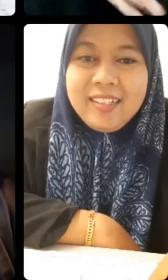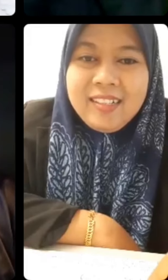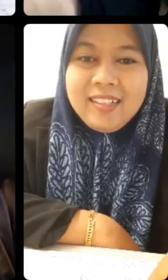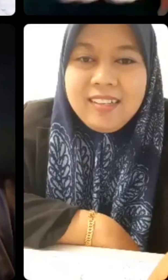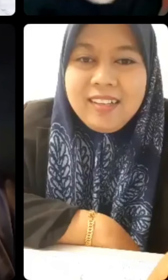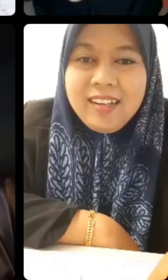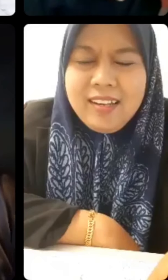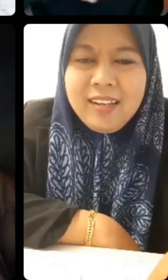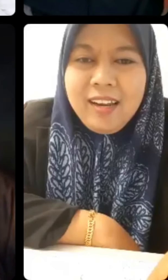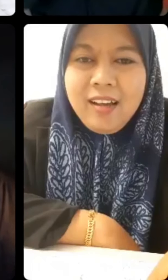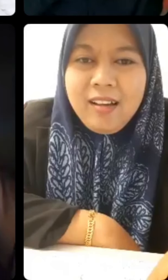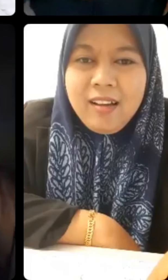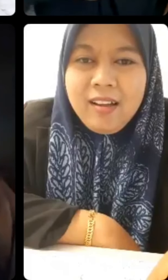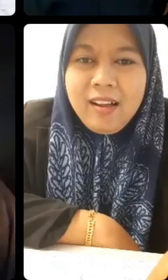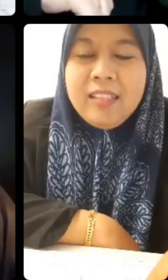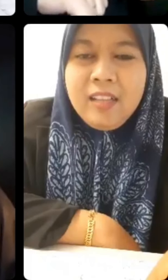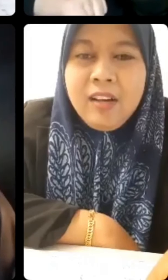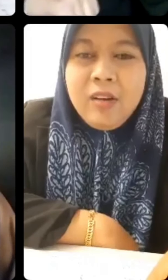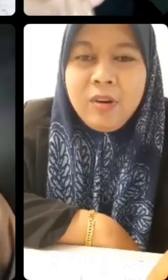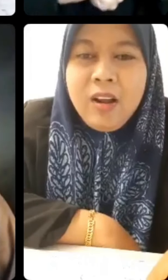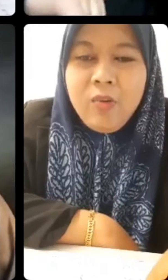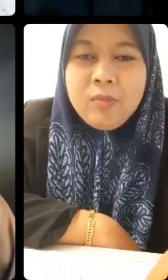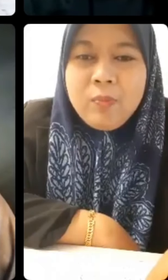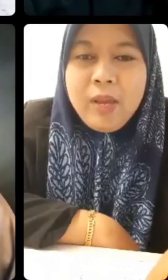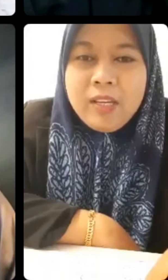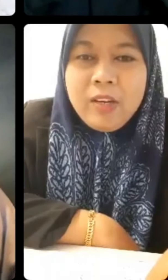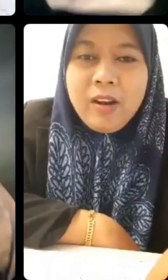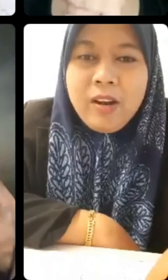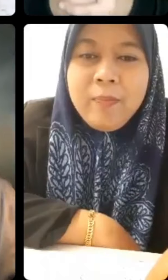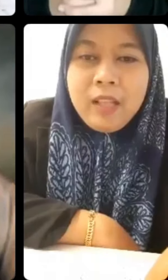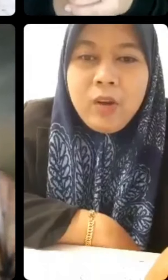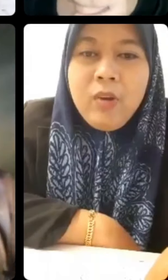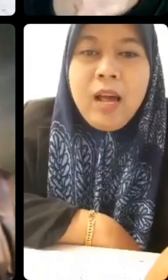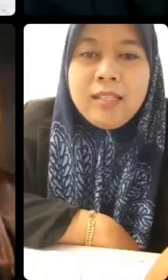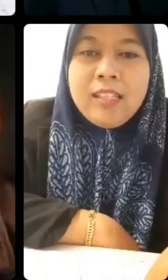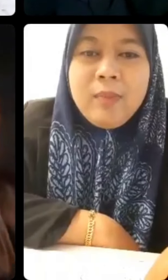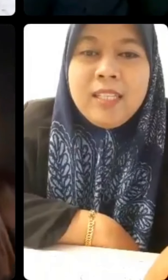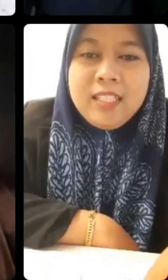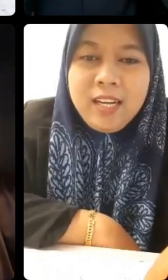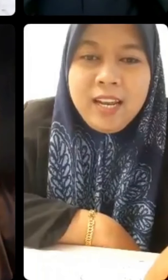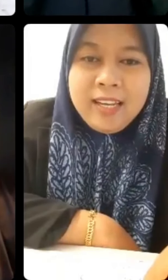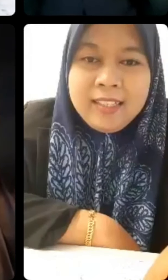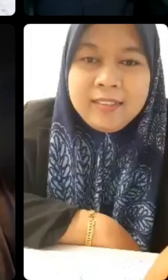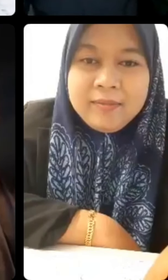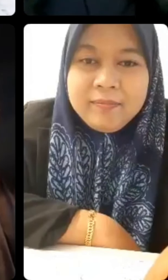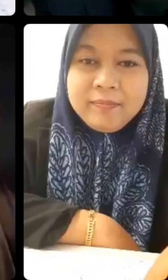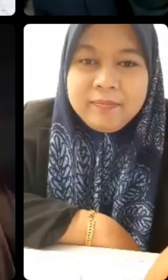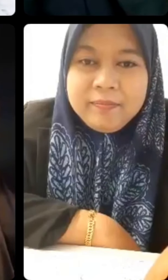Saya nak ajar orang awam supaya orang dapat tahu lah bahasa isyarat.